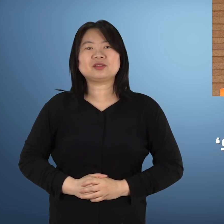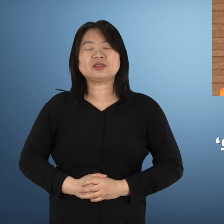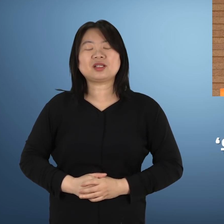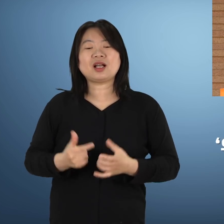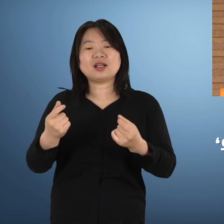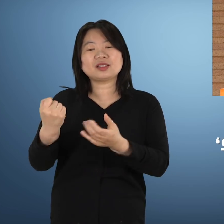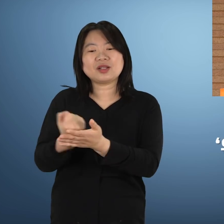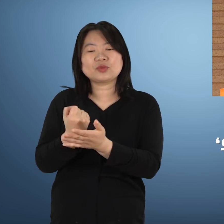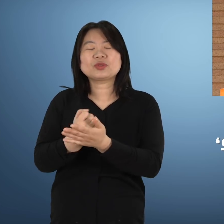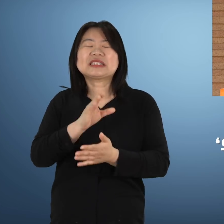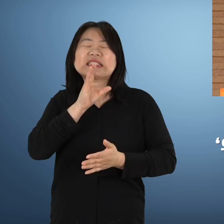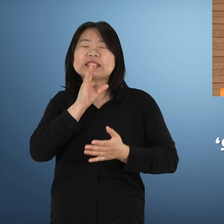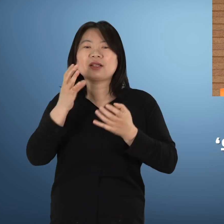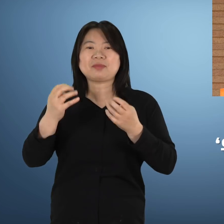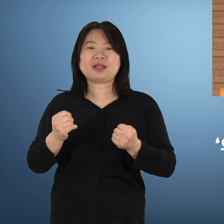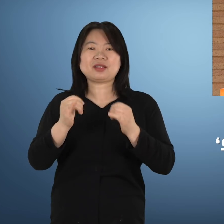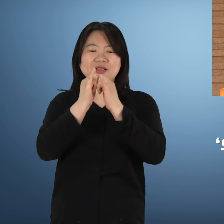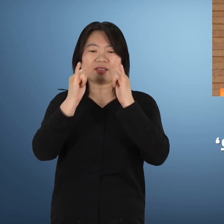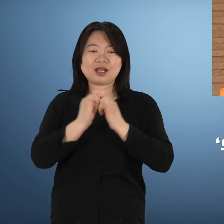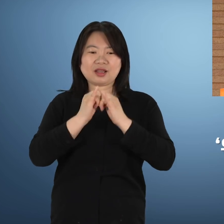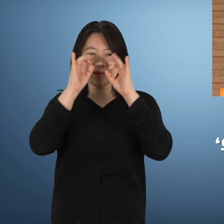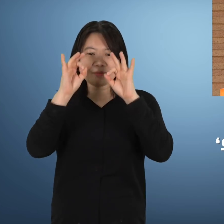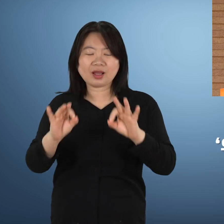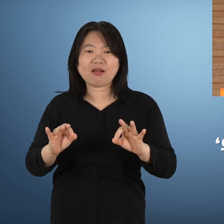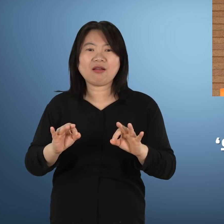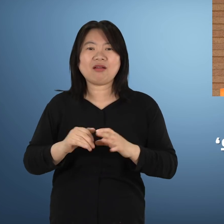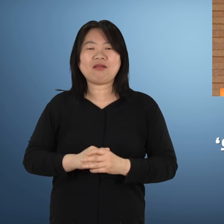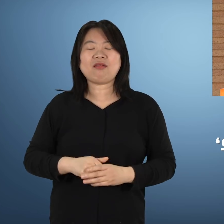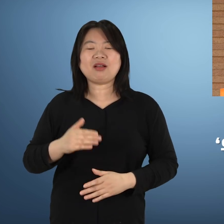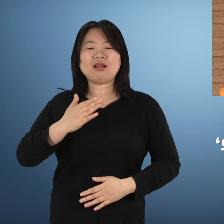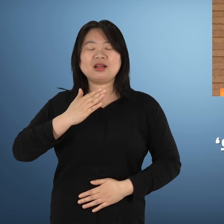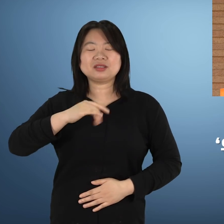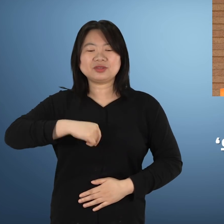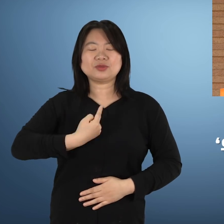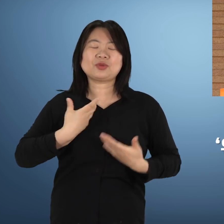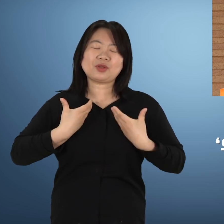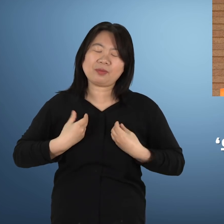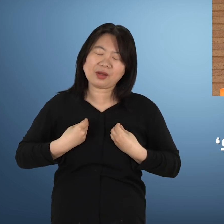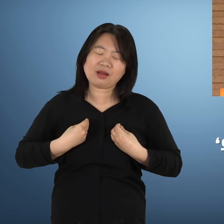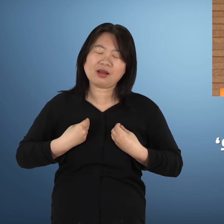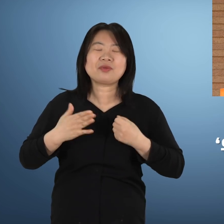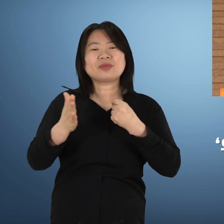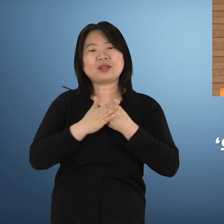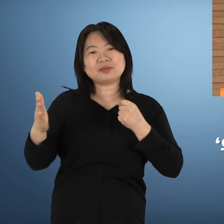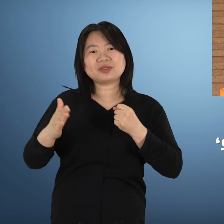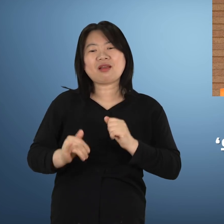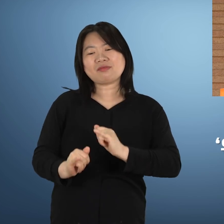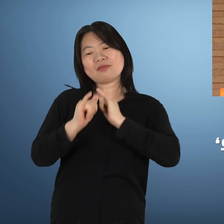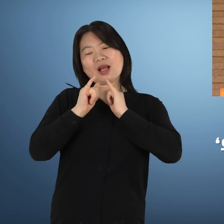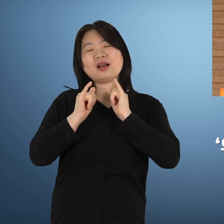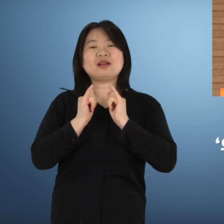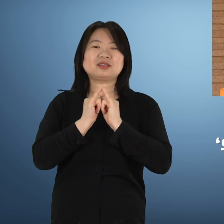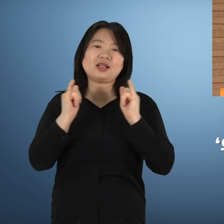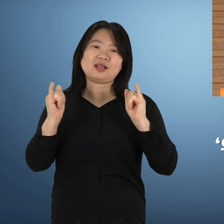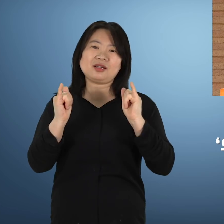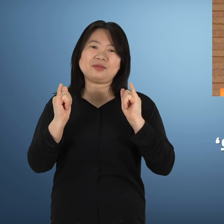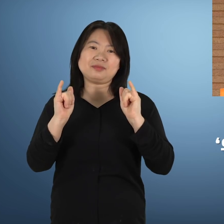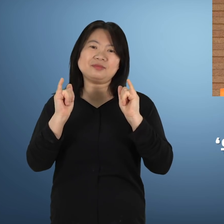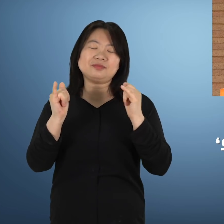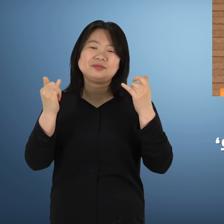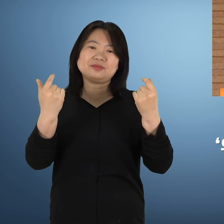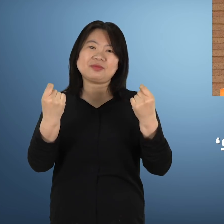이런 애통이 참 많아요. 사회에 보면 자기 절망입니다. 이것은 성경에서 말하고자